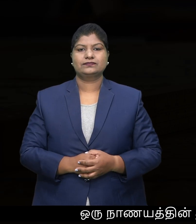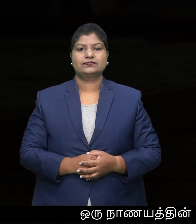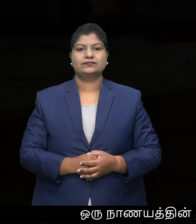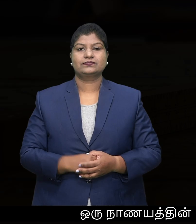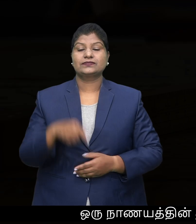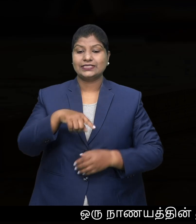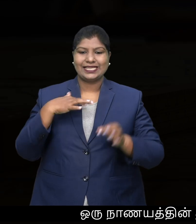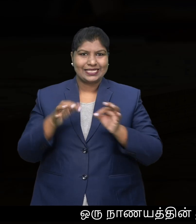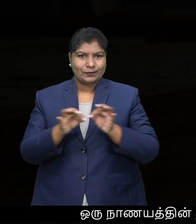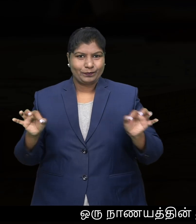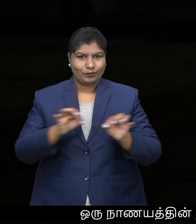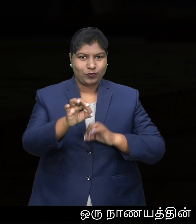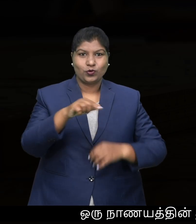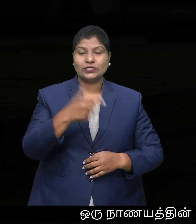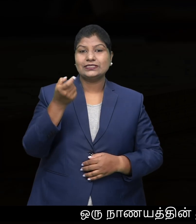ஒரு நாணயத்தின் தடிமன் அளவிடுதல்,